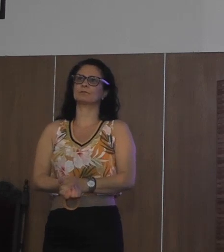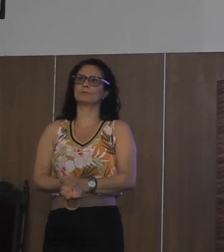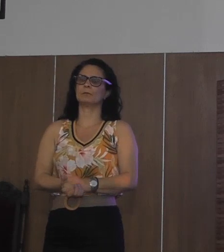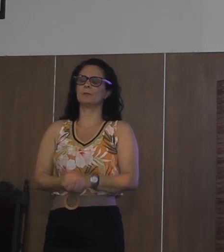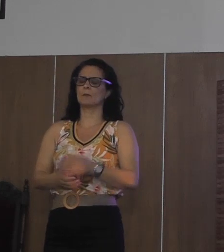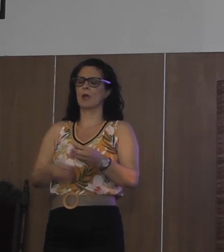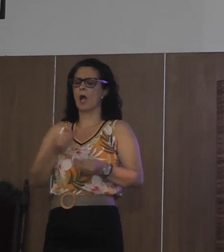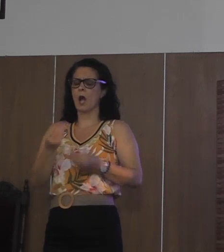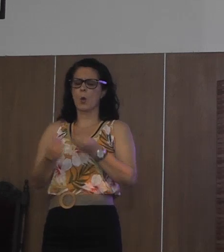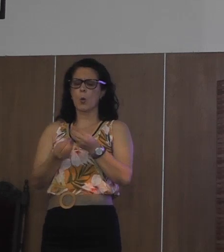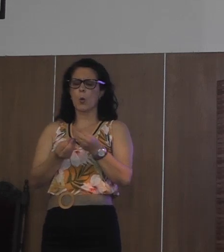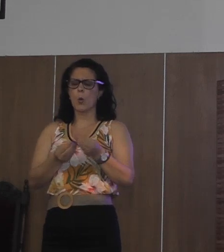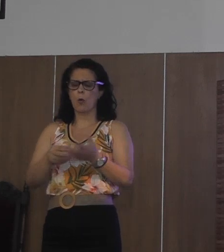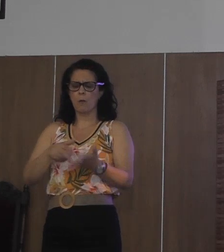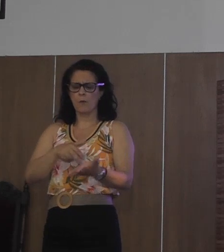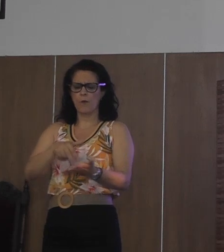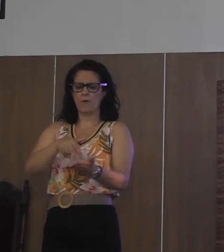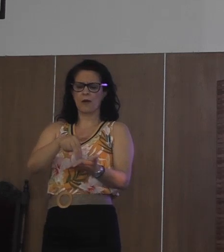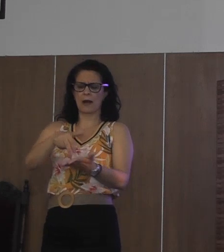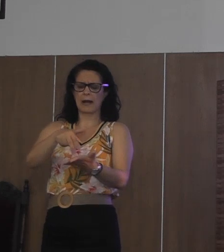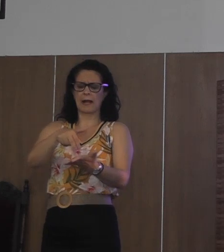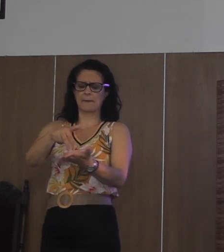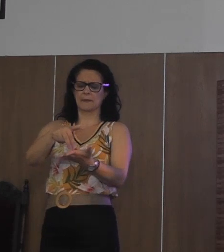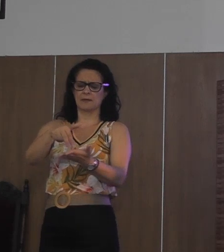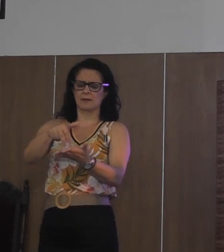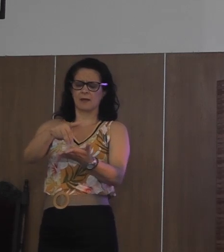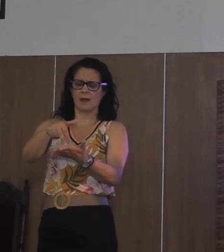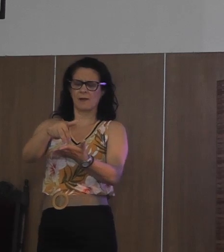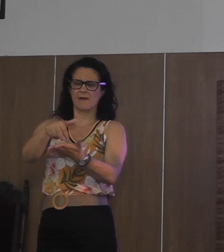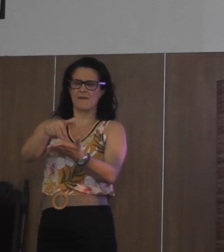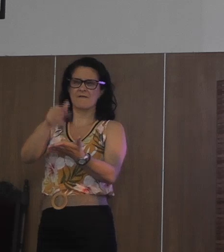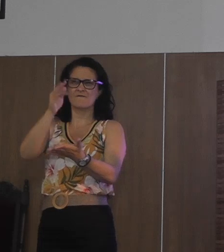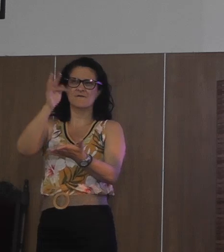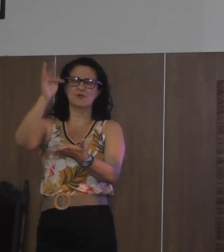se eu não reconheço aquilo que está sendo feito aqui agora.